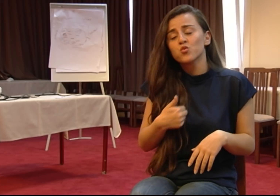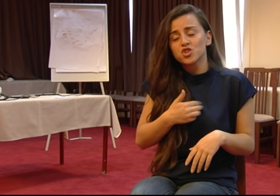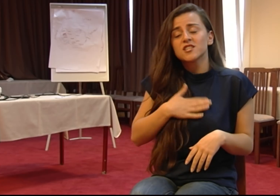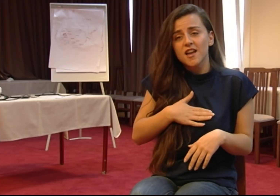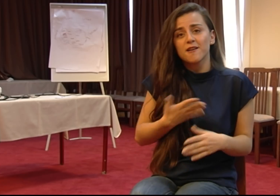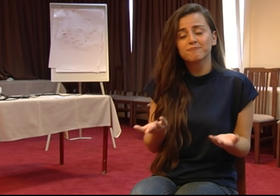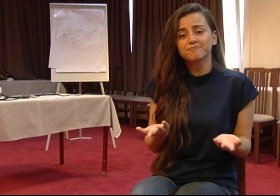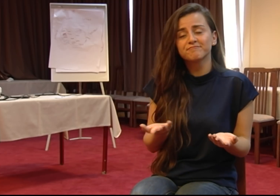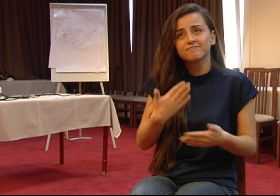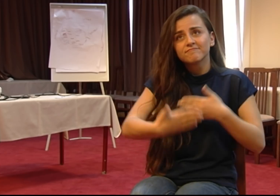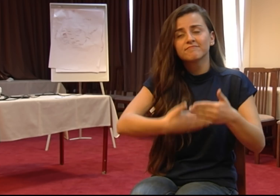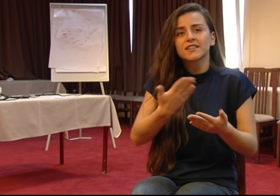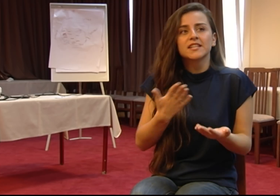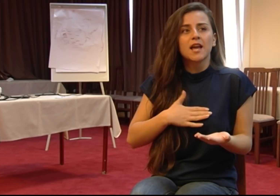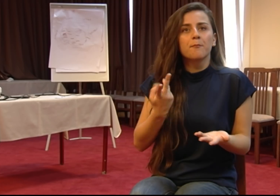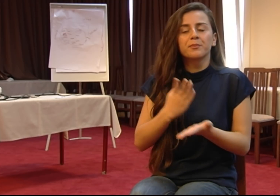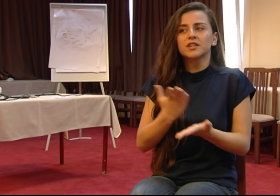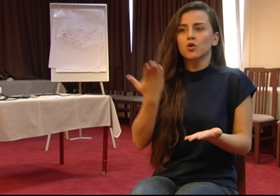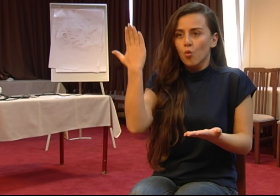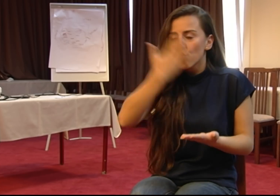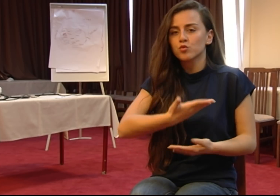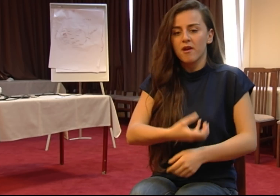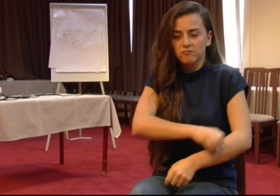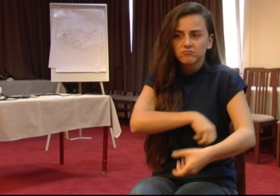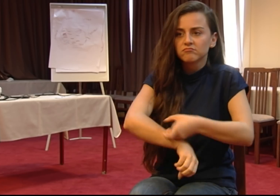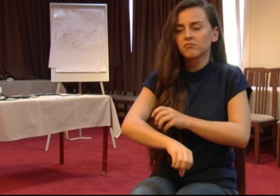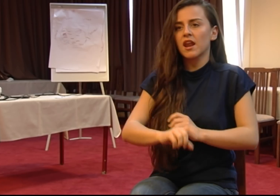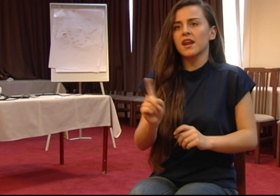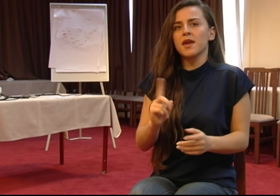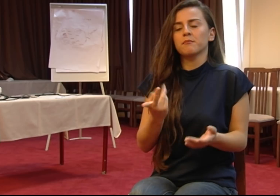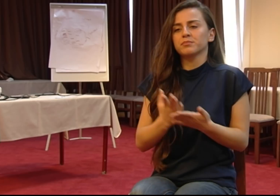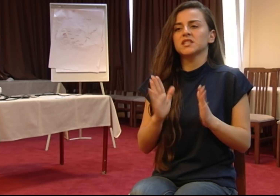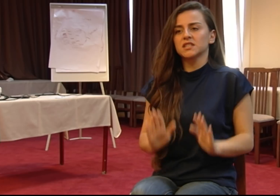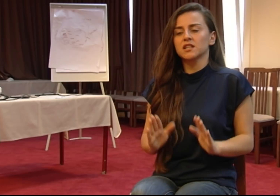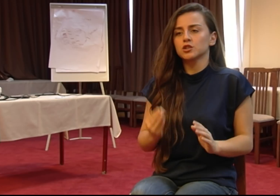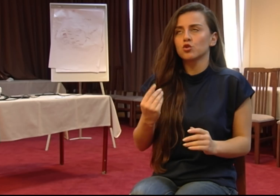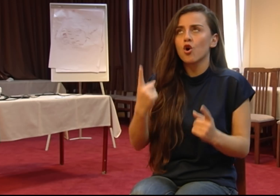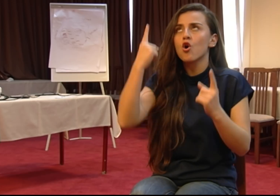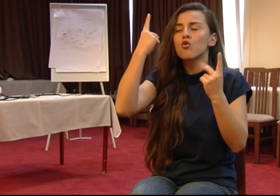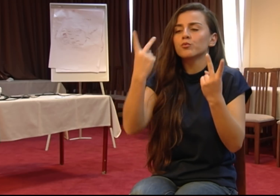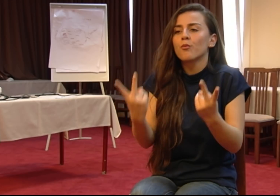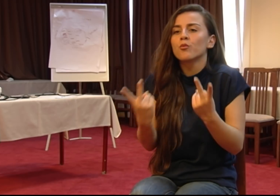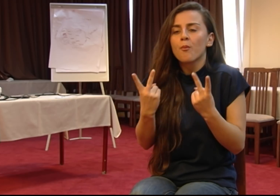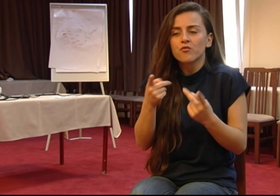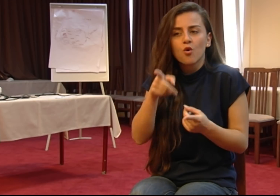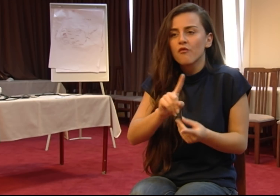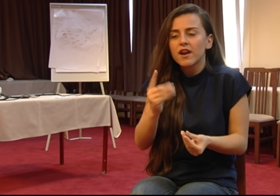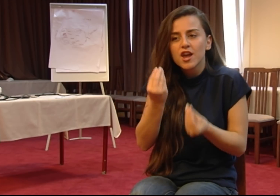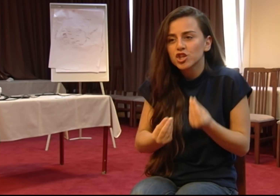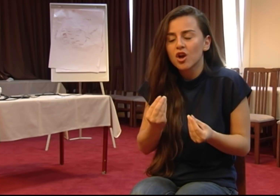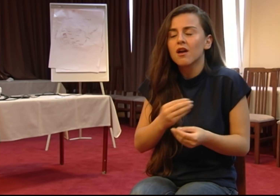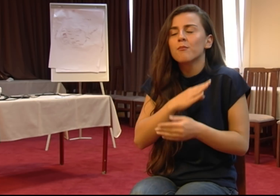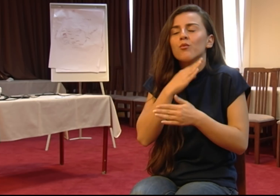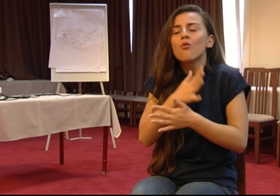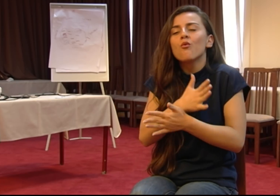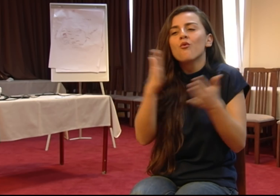нашиот мајчин знаковен јазик. Ве прашувам, може ли тоа да се случи овде, да го направиме? Се надевам